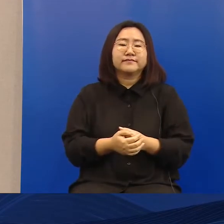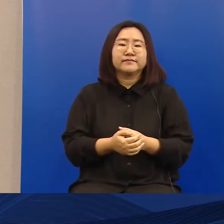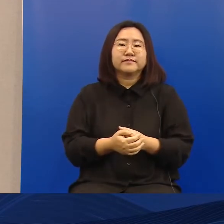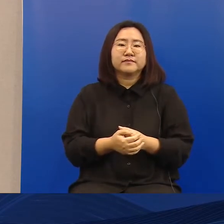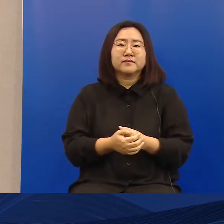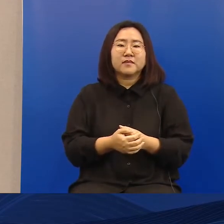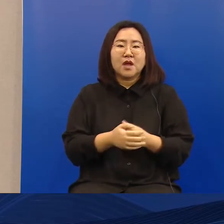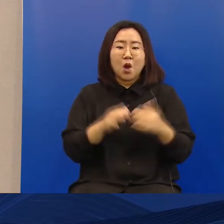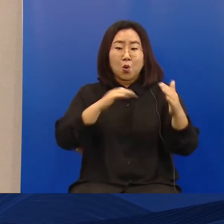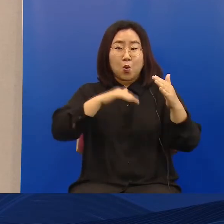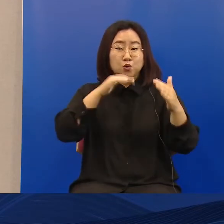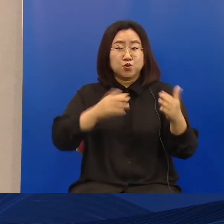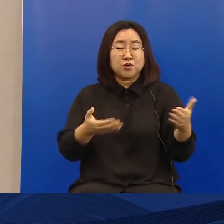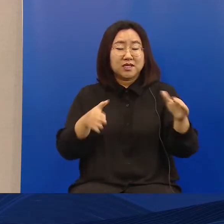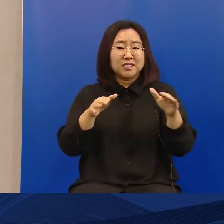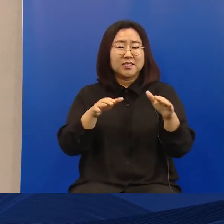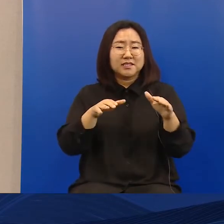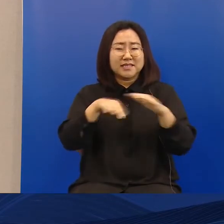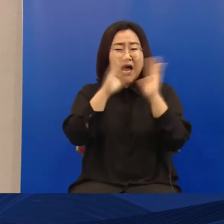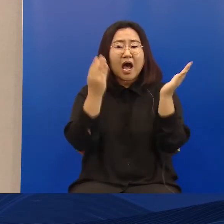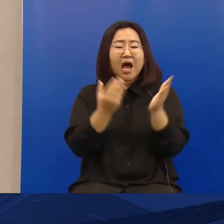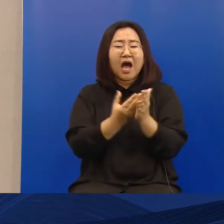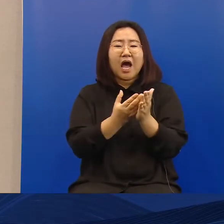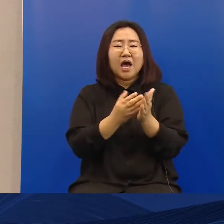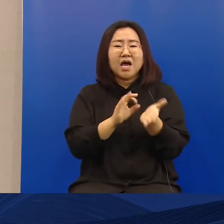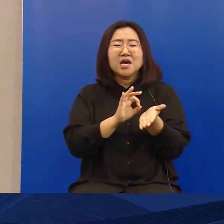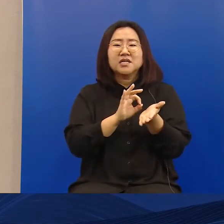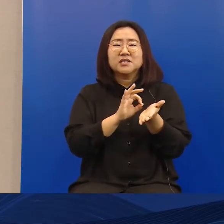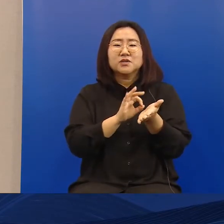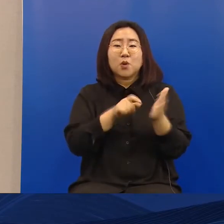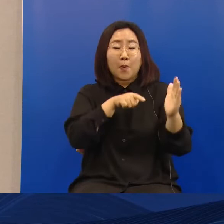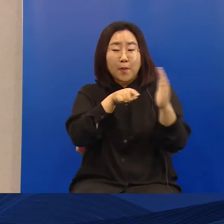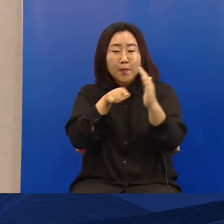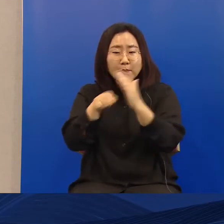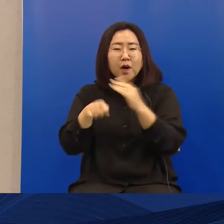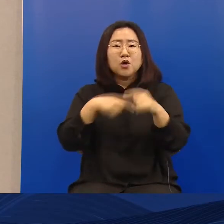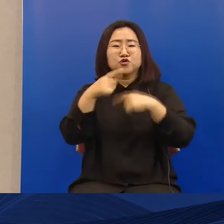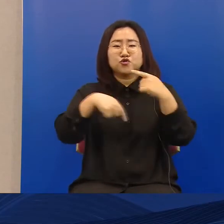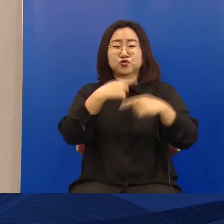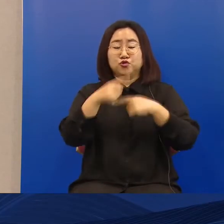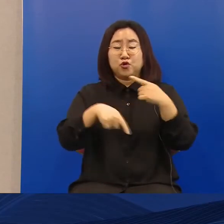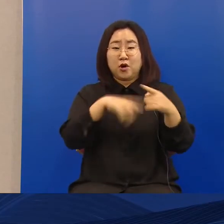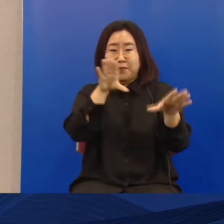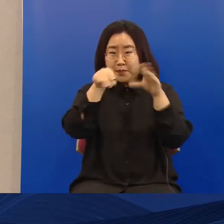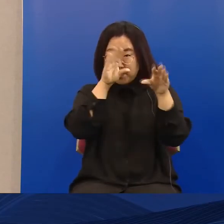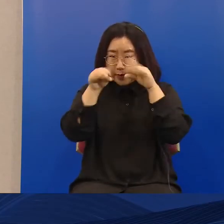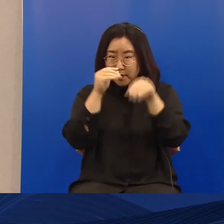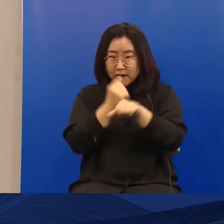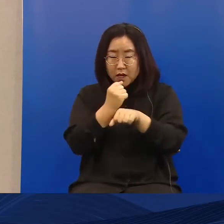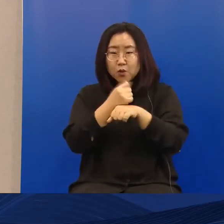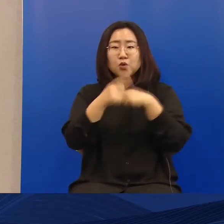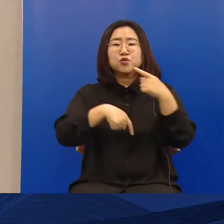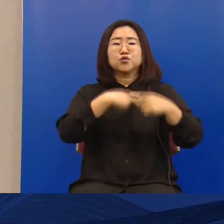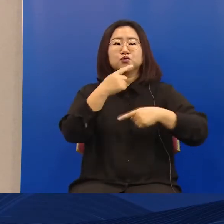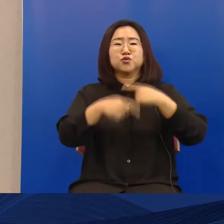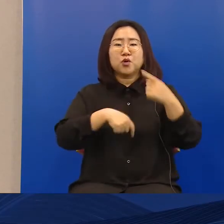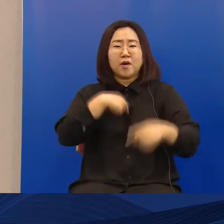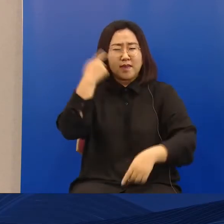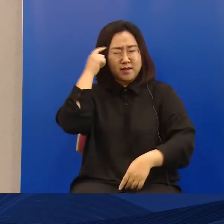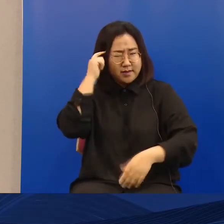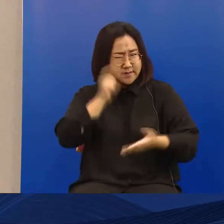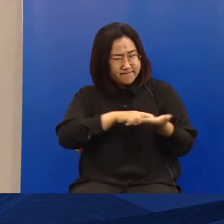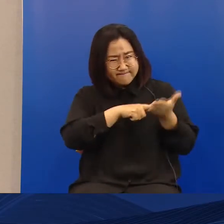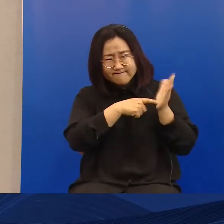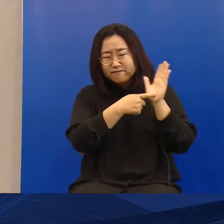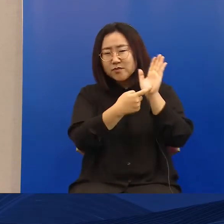영역에서 공중이용시설에서도 농인들이 쉽게 수어로 정보를 얻고 그 다음에 수어로 자기